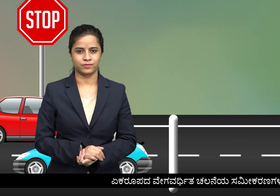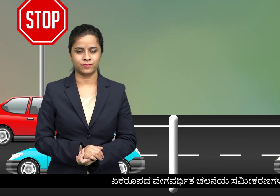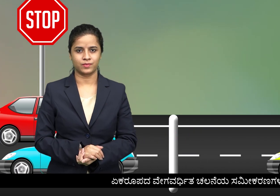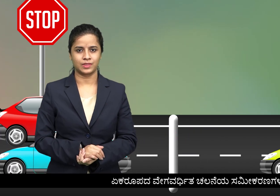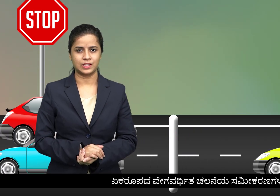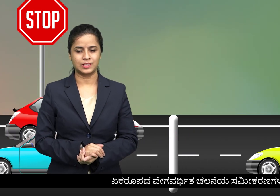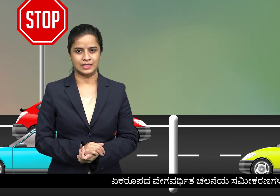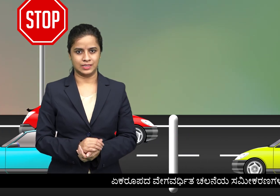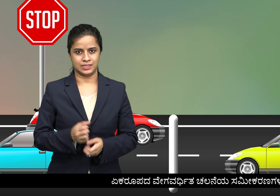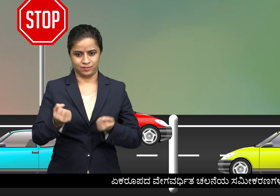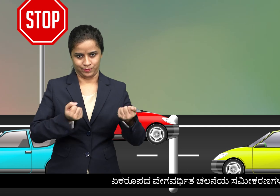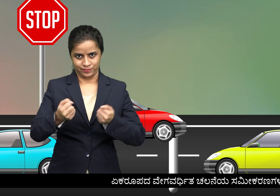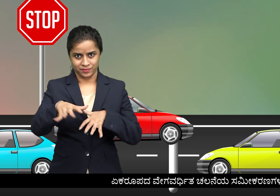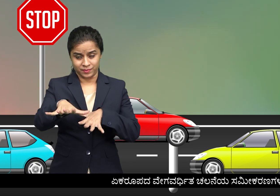ಏಕರೂಪದ ವೇಗವರ್ಧಿತ ಚಲನೆಯ ಸಮೀಕರಣಗಳು.